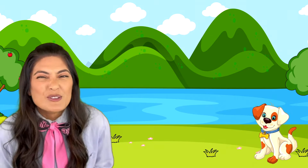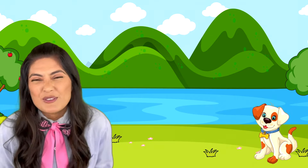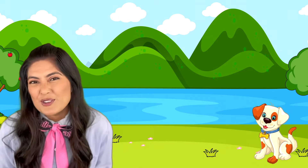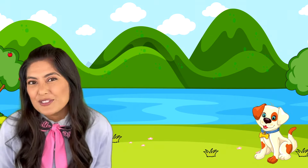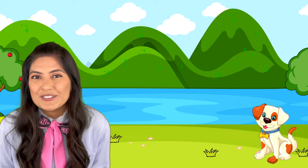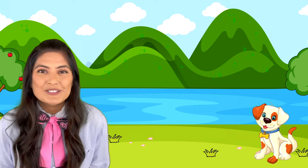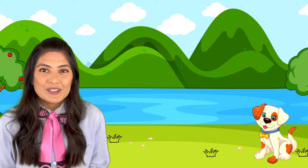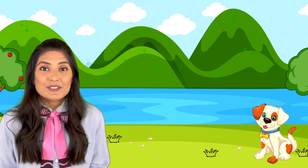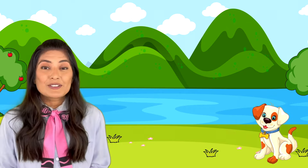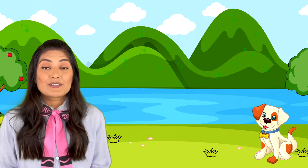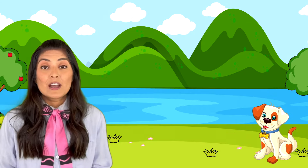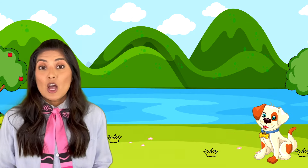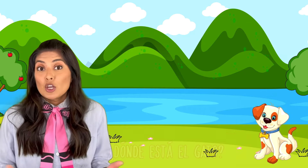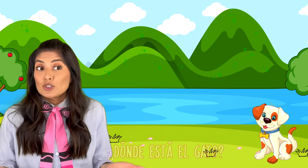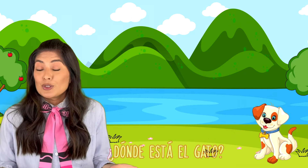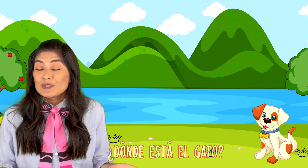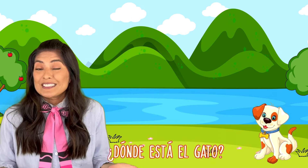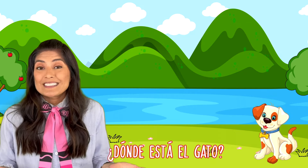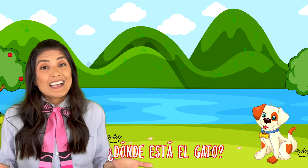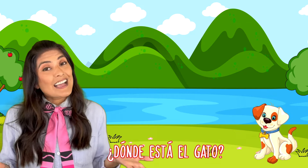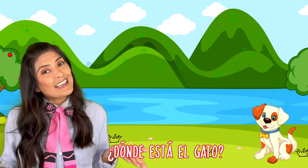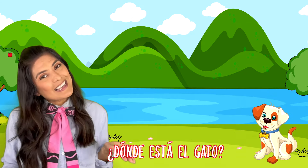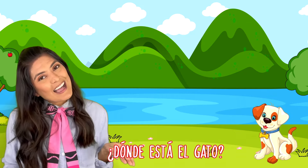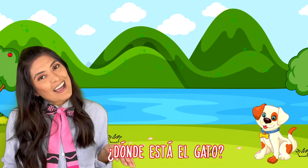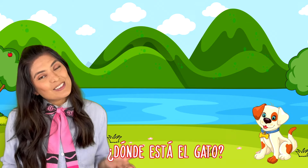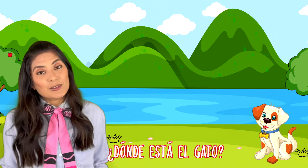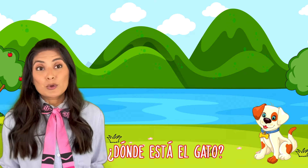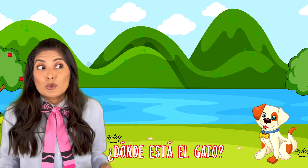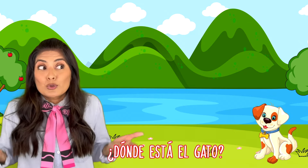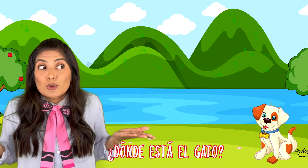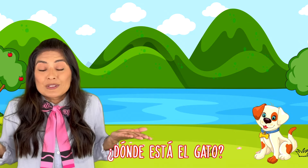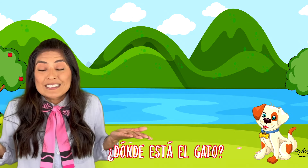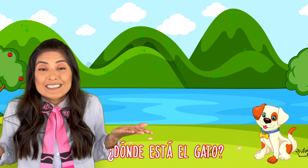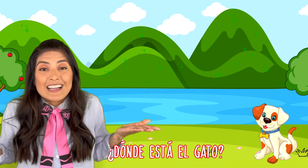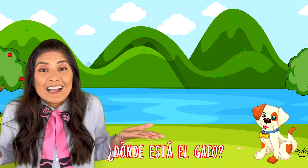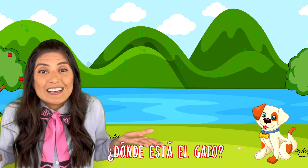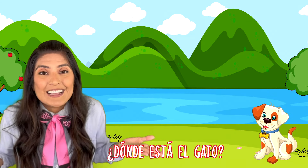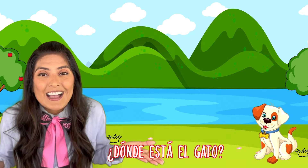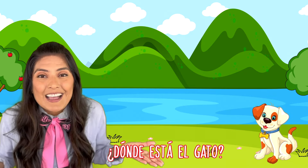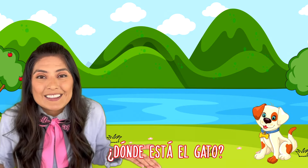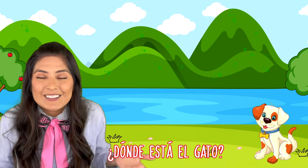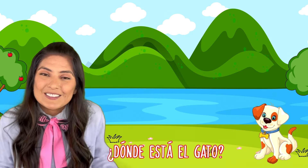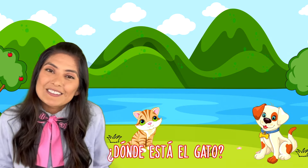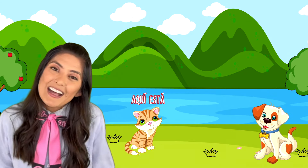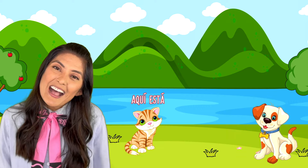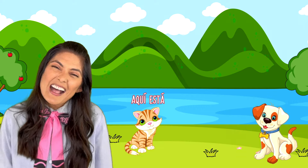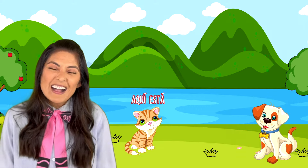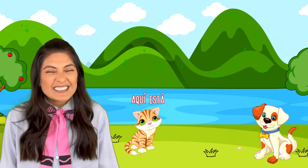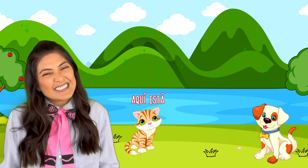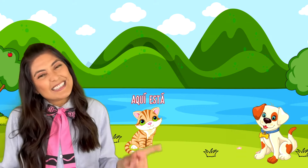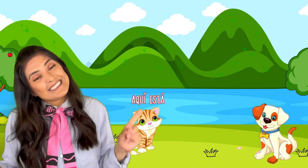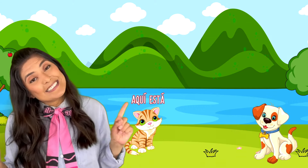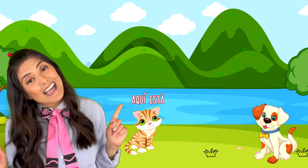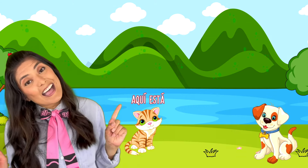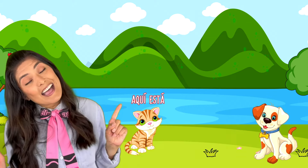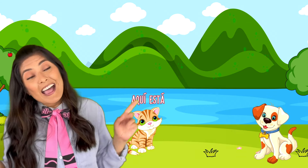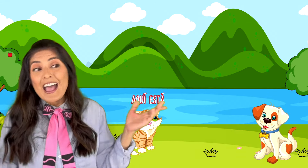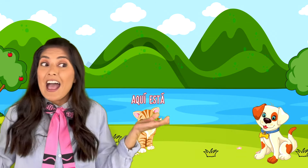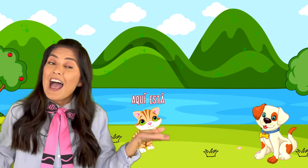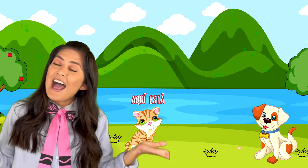woof, woof. ¿Dónde está el gato? ¿Dónde está el gato? Aquí está,